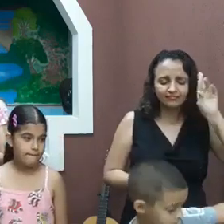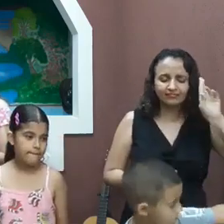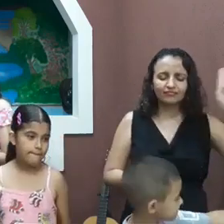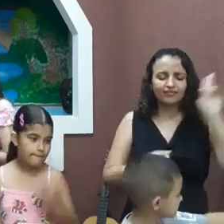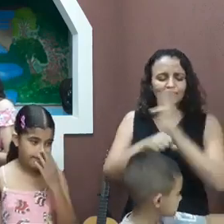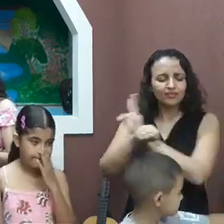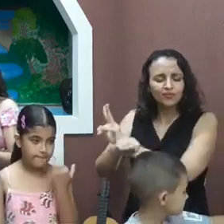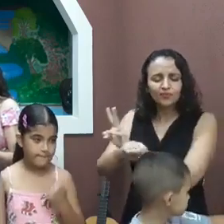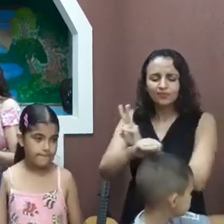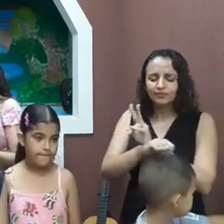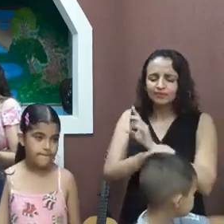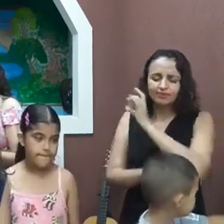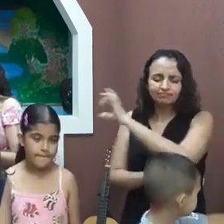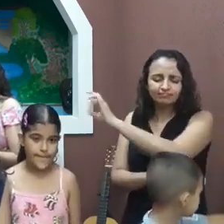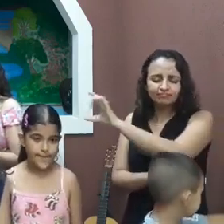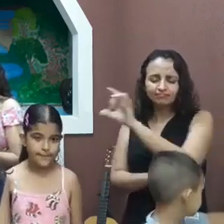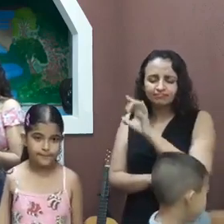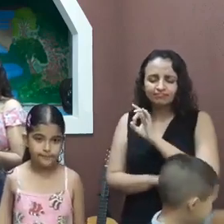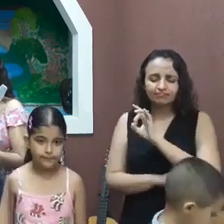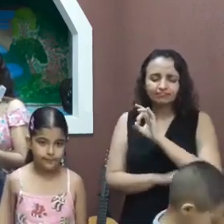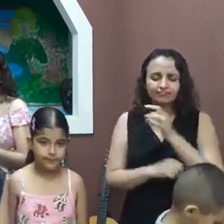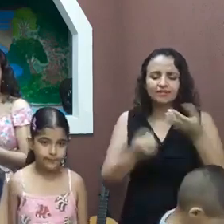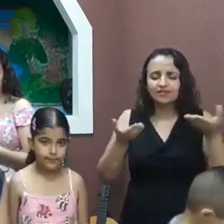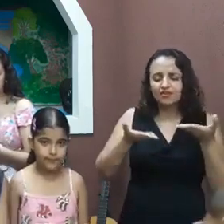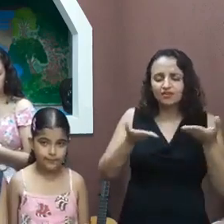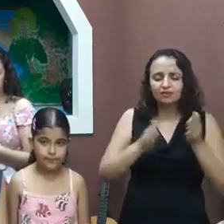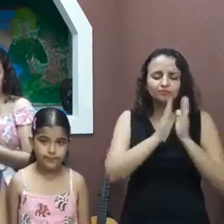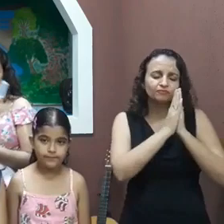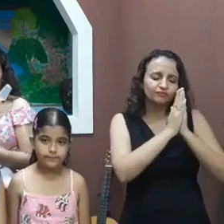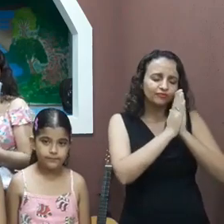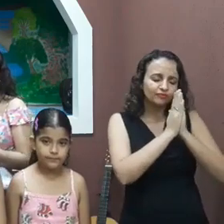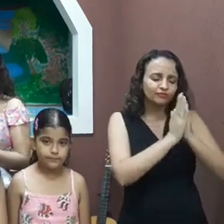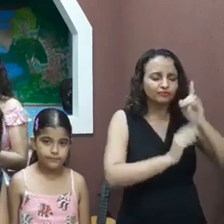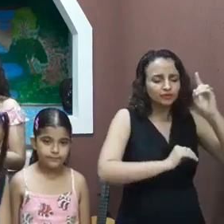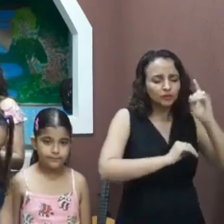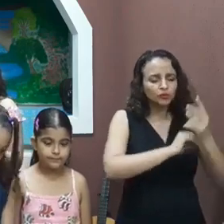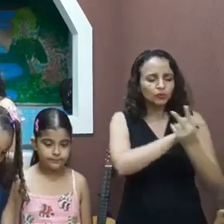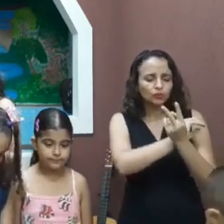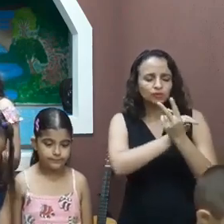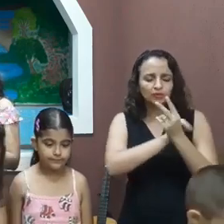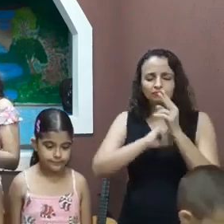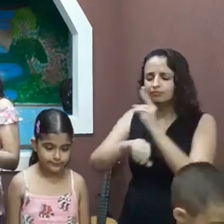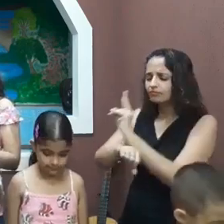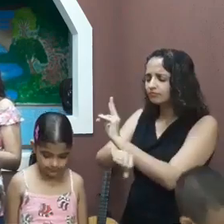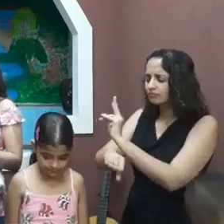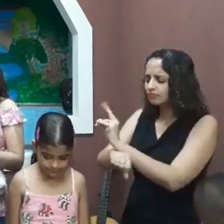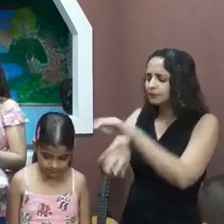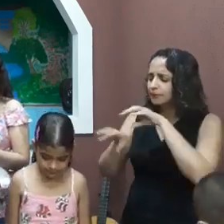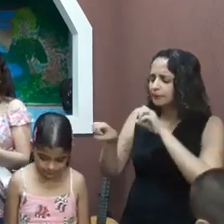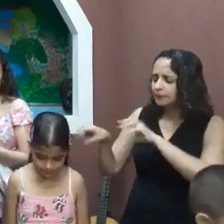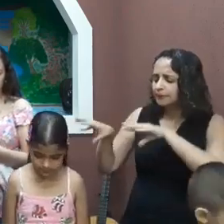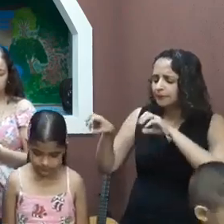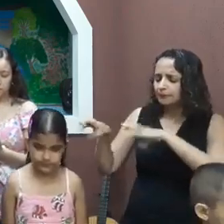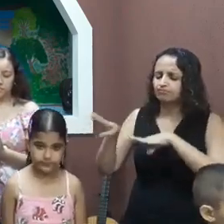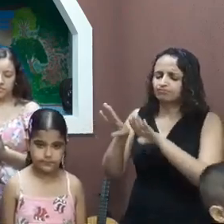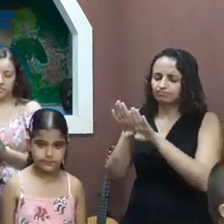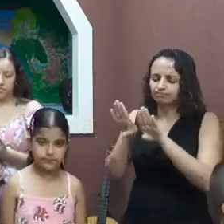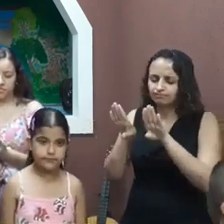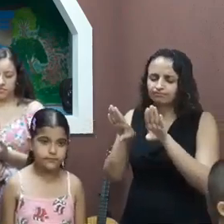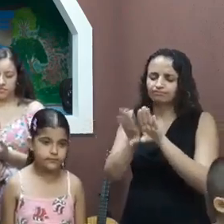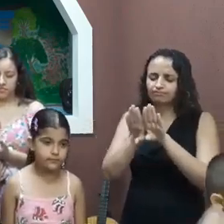de cada uma delas. Deu o teu cuidado, o teu refrigério, o teu ensinamento na